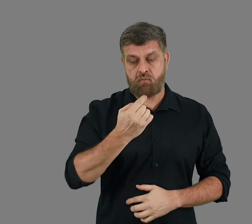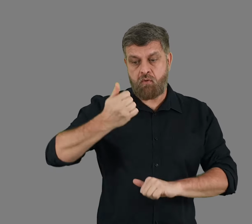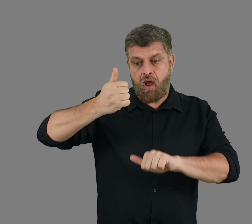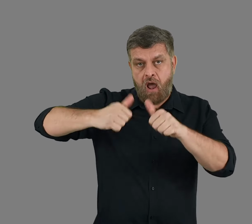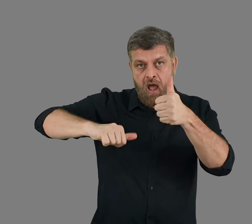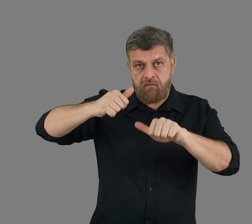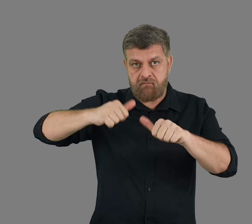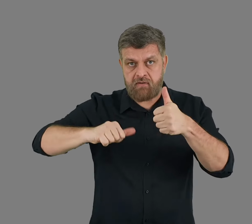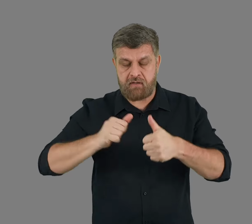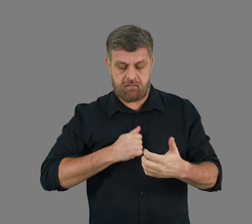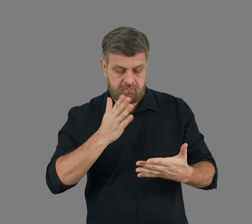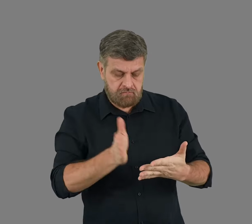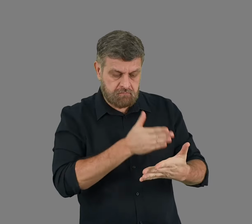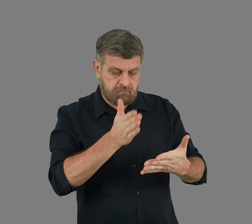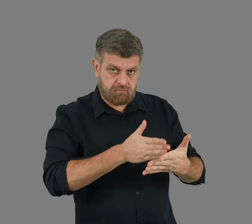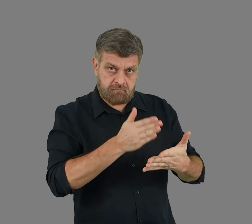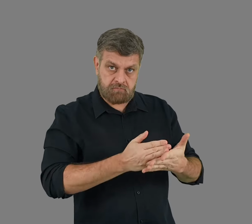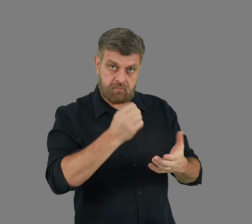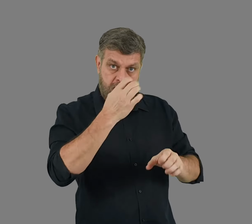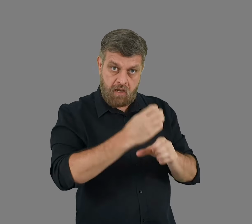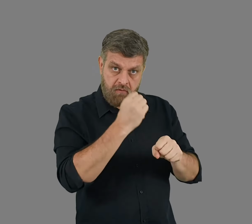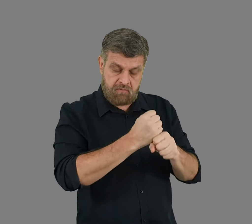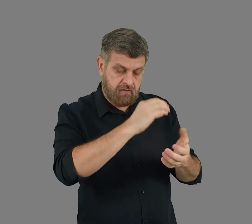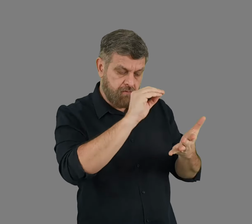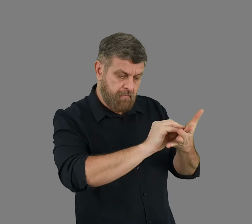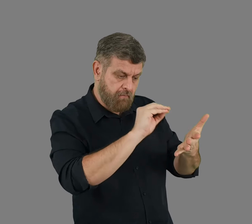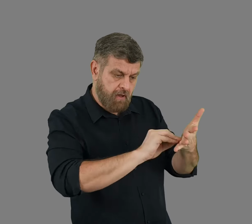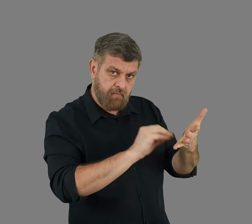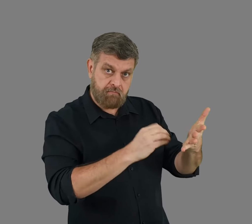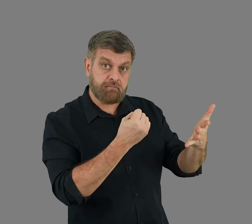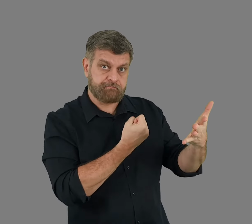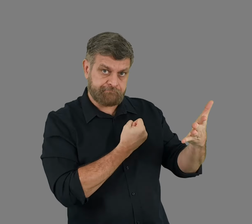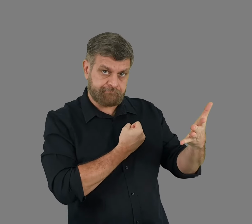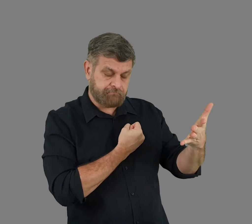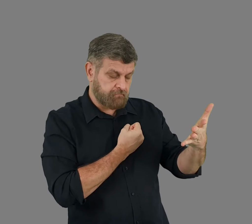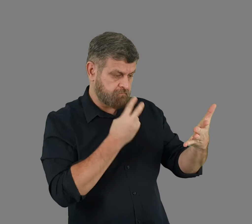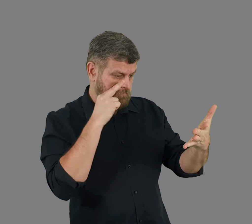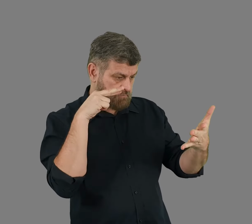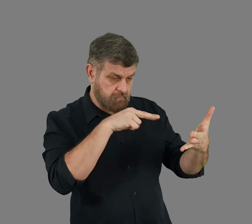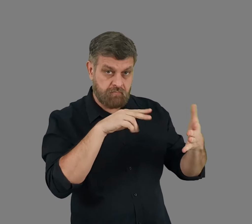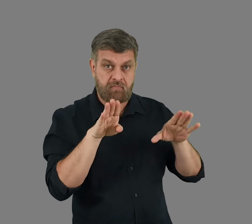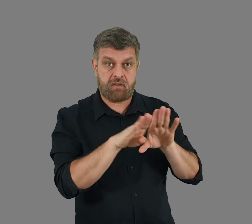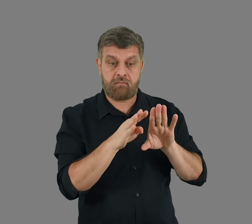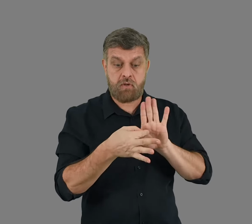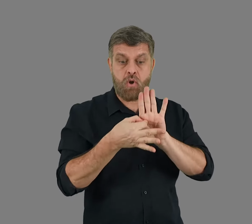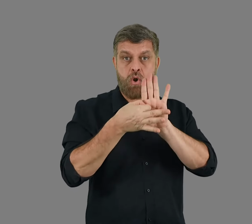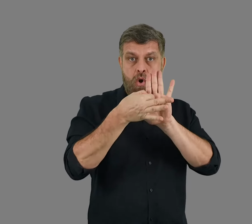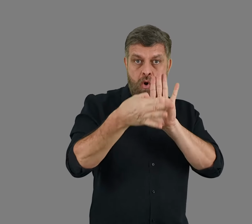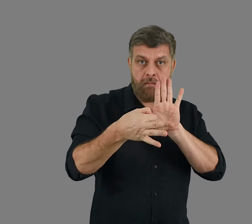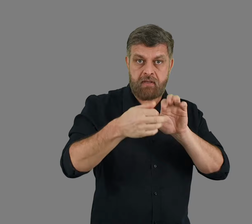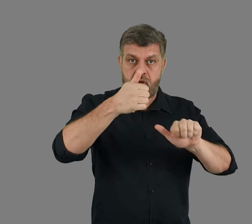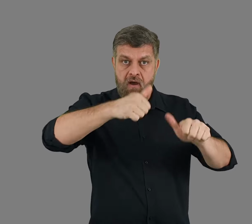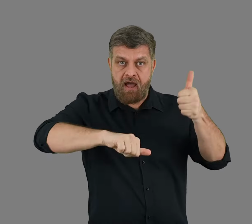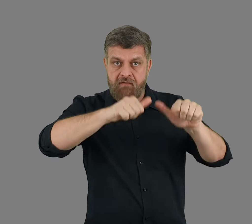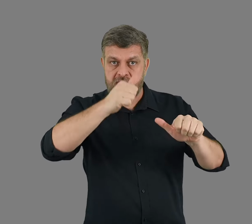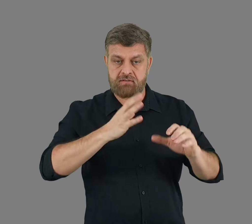de escrituração contábeis da SUCAMP. 2. Opinar e dar pareceres sobre os balanços e relatórios financeiro